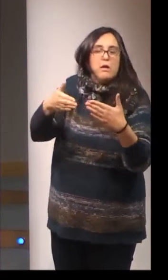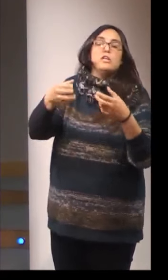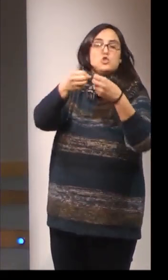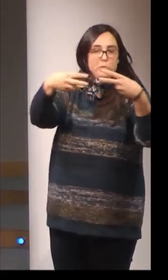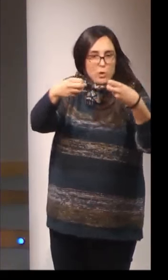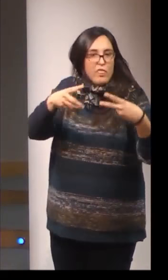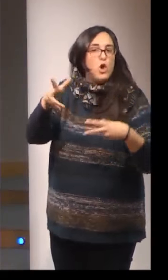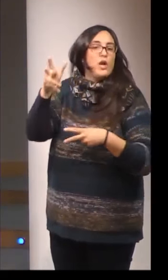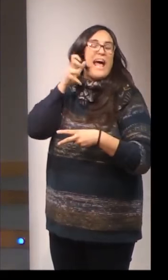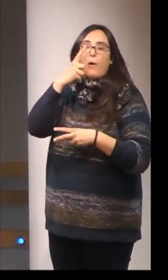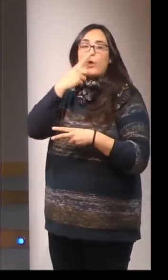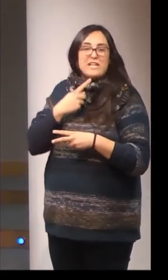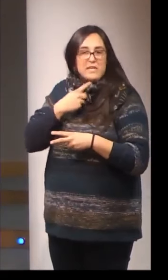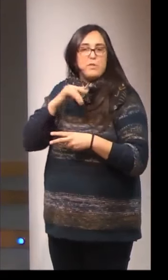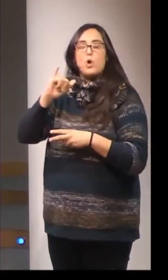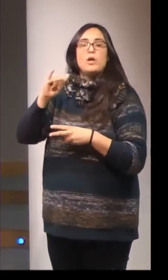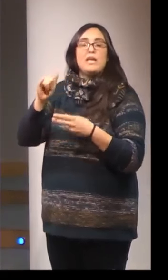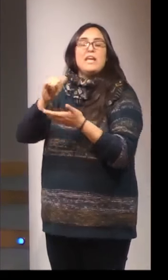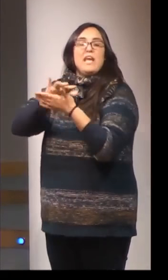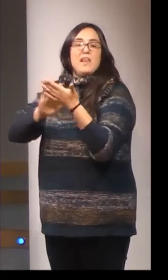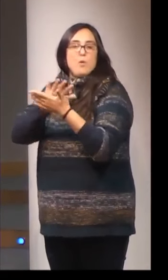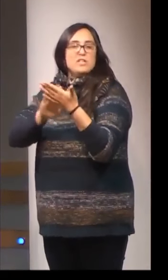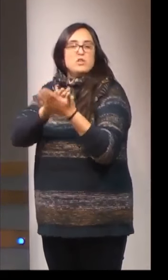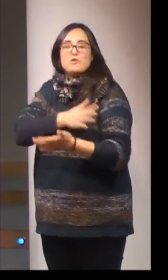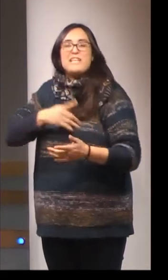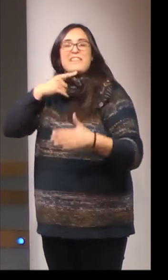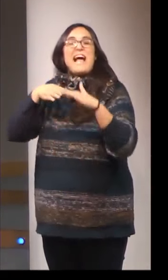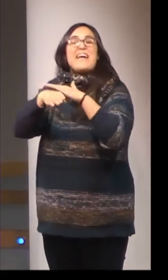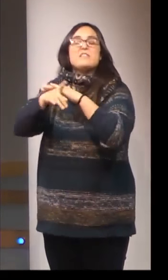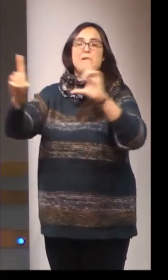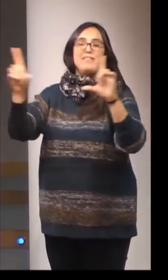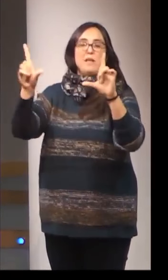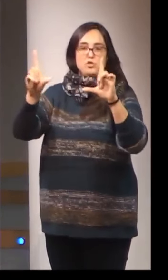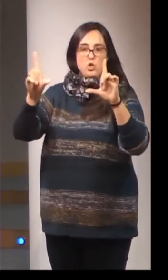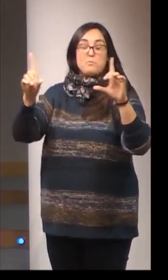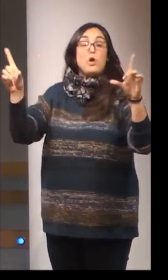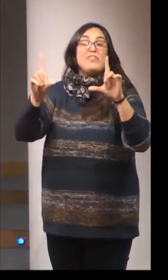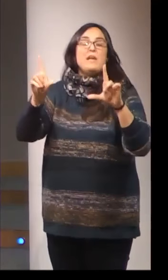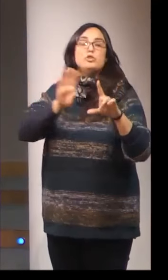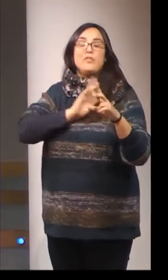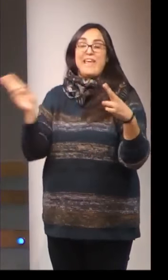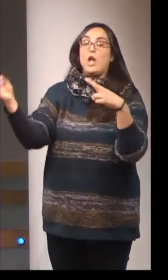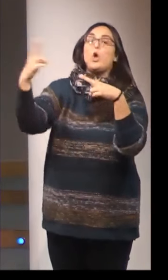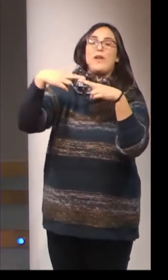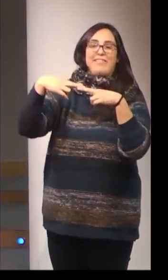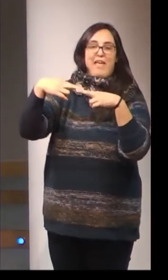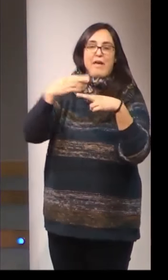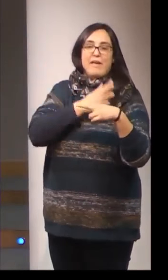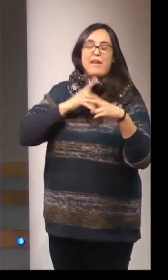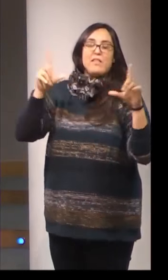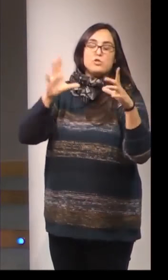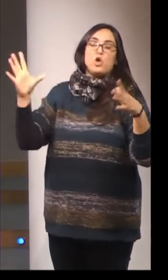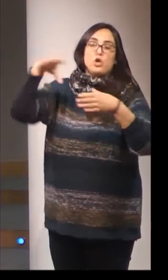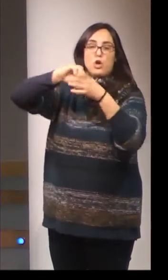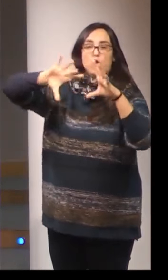He explicado que también nos vamos a centrar en la audiodescripción, el subtitulado y la lengua de signos, es decir, que la accesibilidad a la televisión pasa por estos